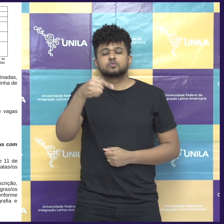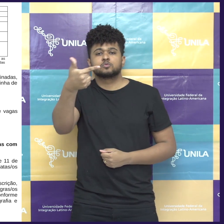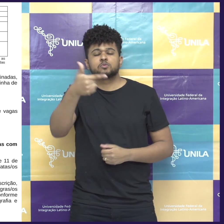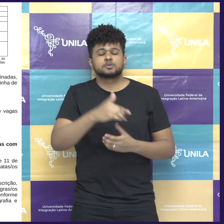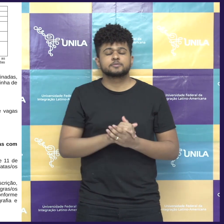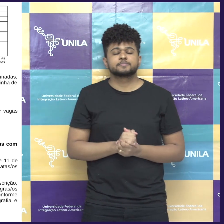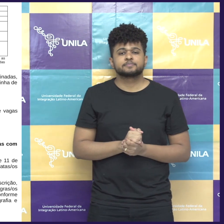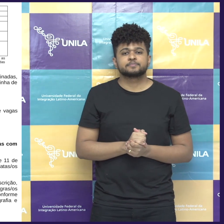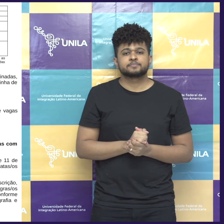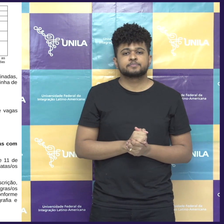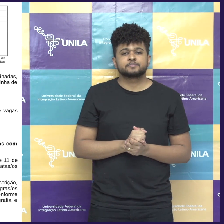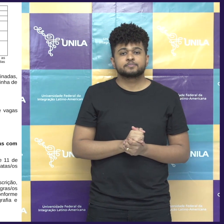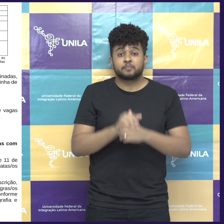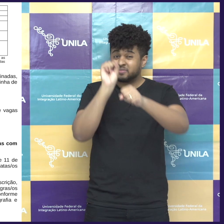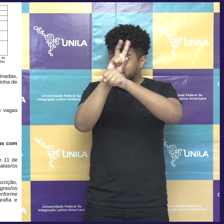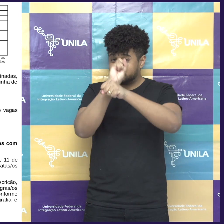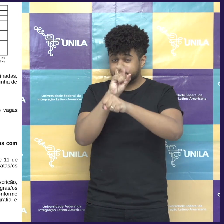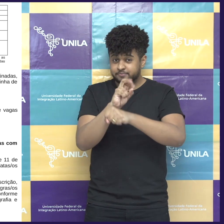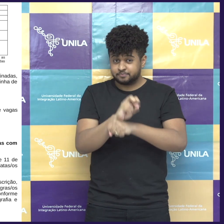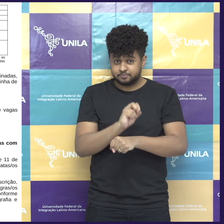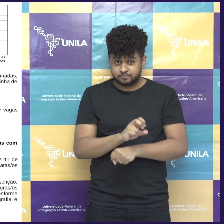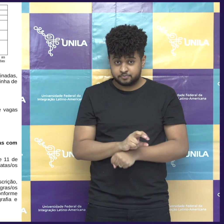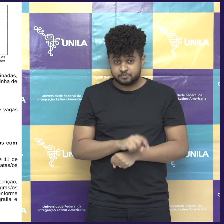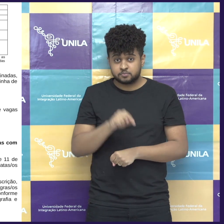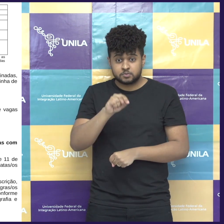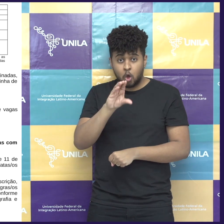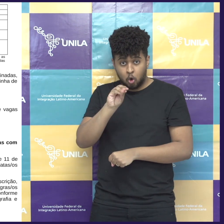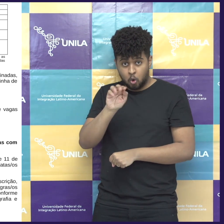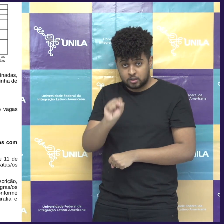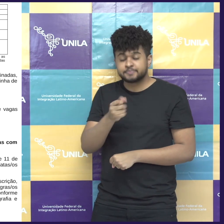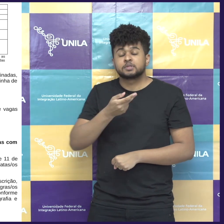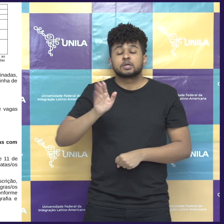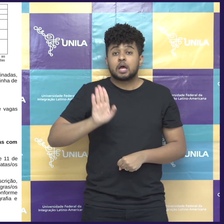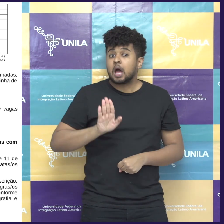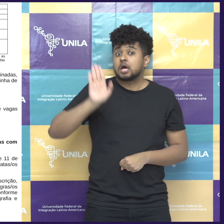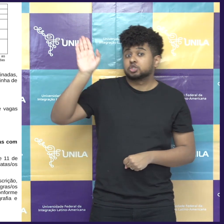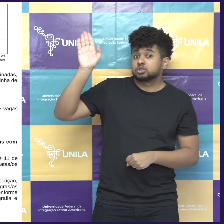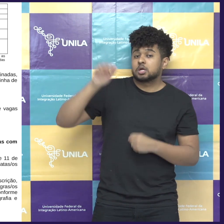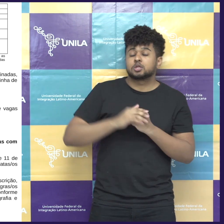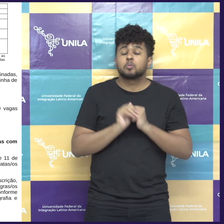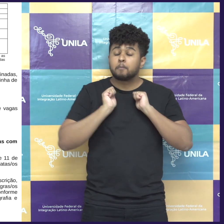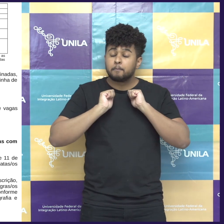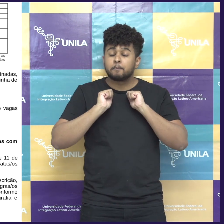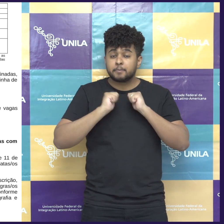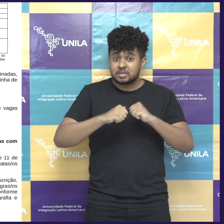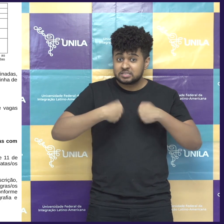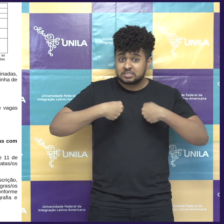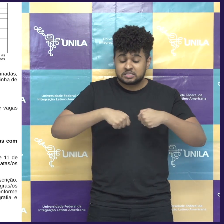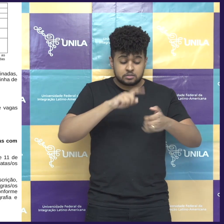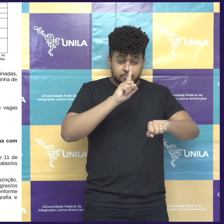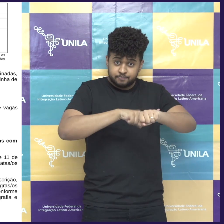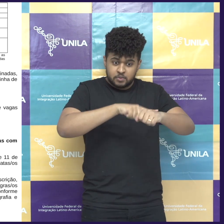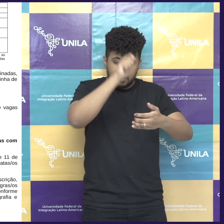3.1.2. Para concorrer às vagas reservadas, o candidato deverá, no ato da